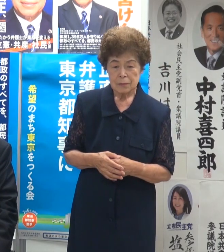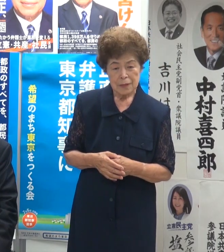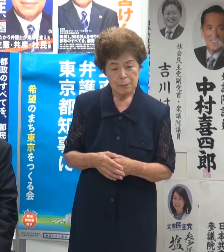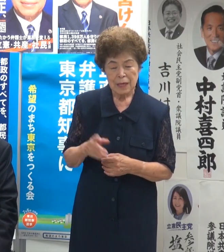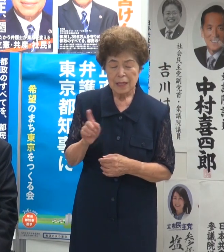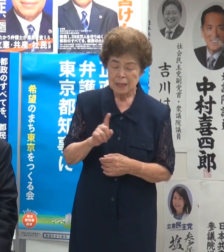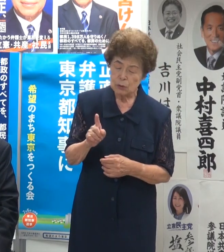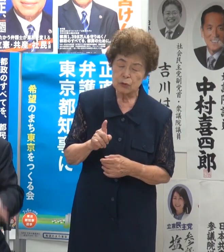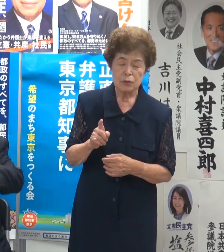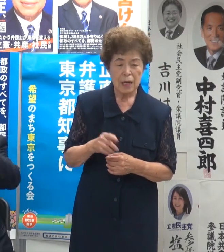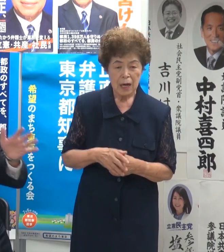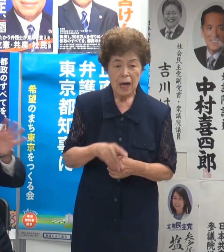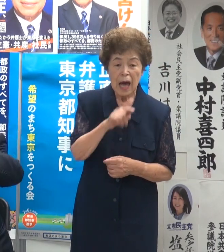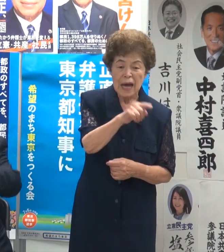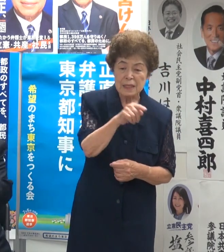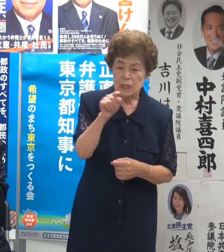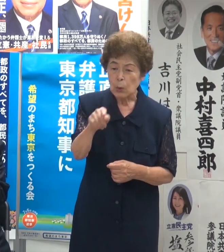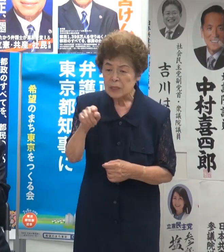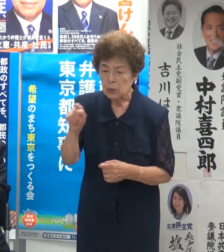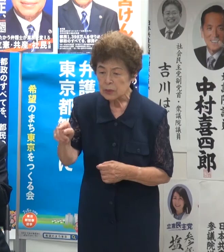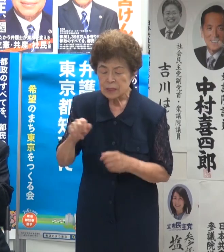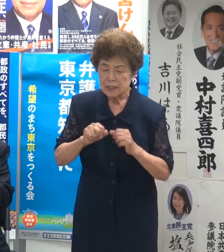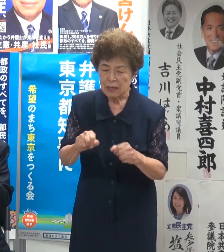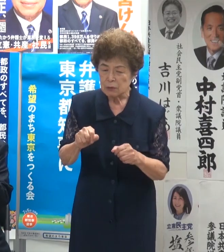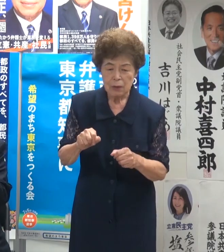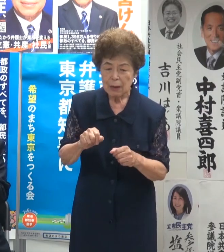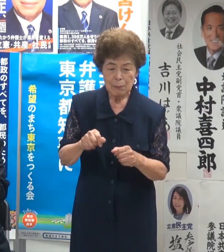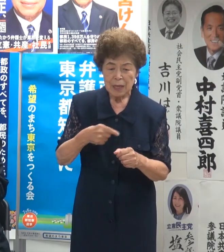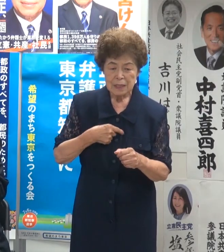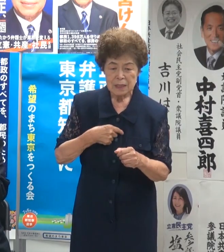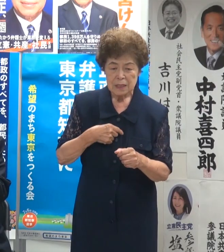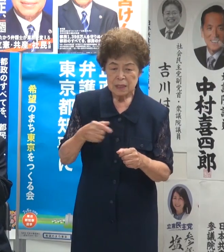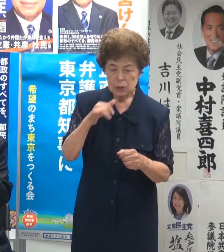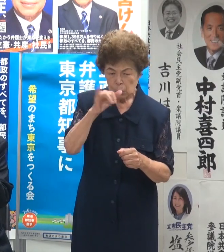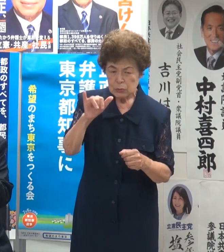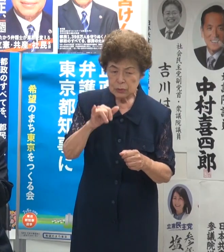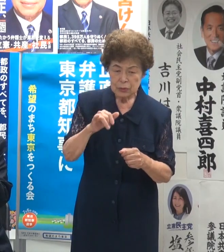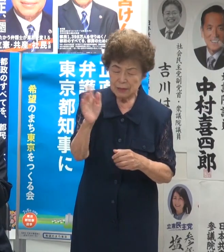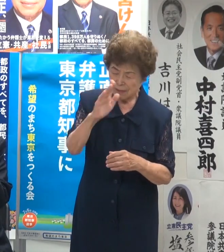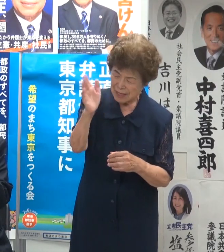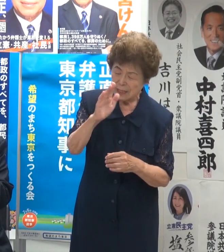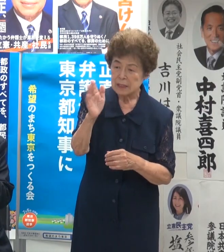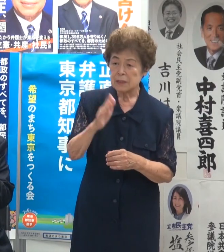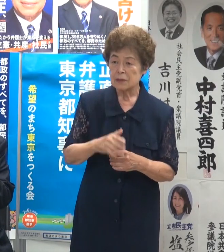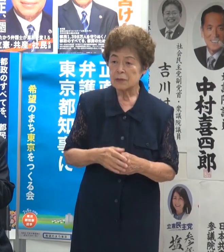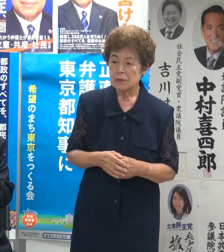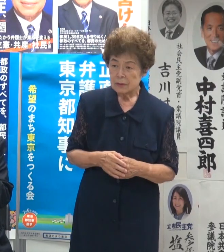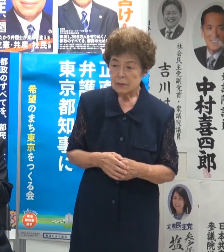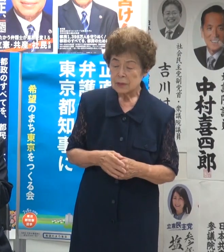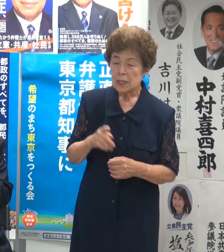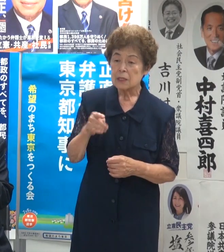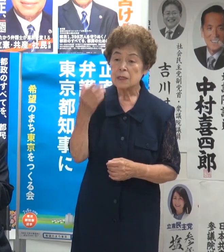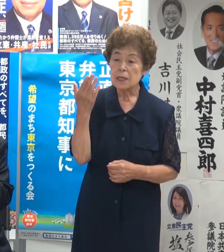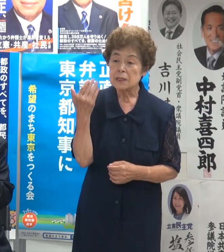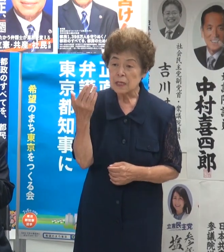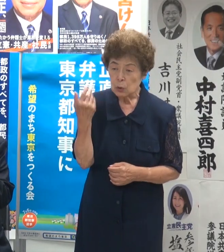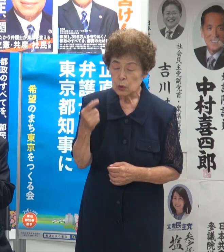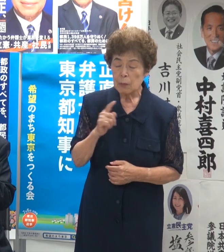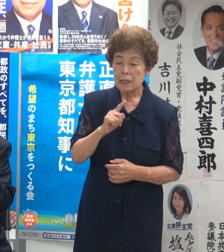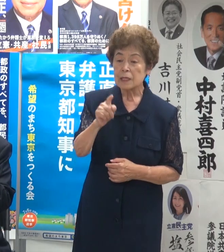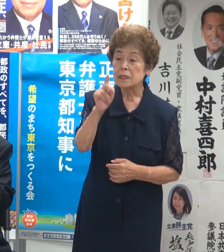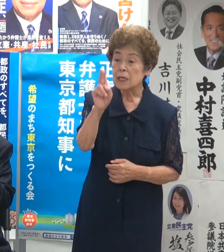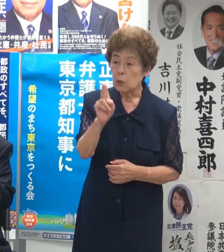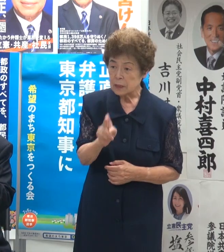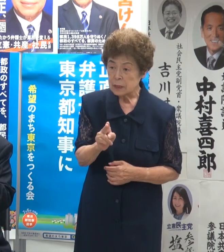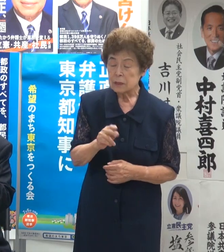なんていうかな、あちこちやるっていうのは得意な方じゃないので、それと先ほどお話ししましたように、や